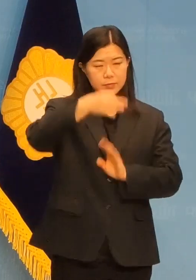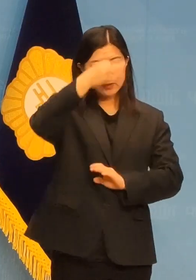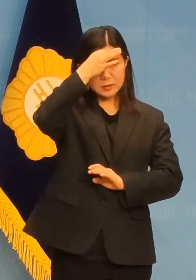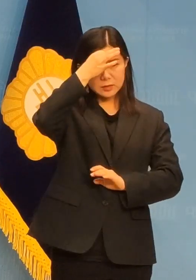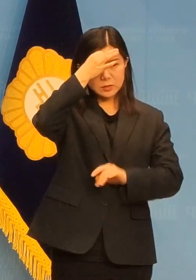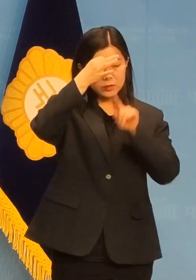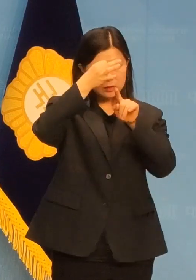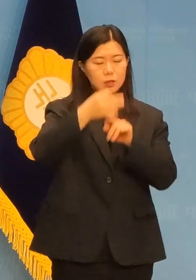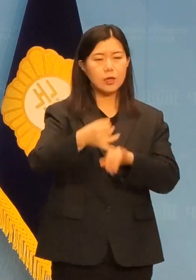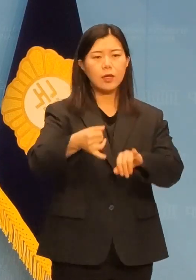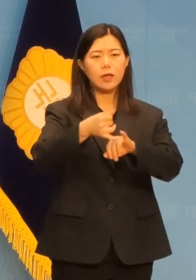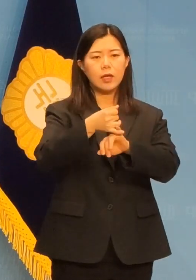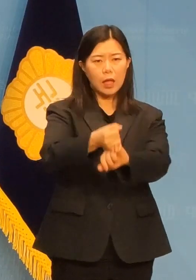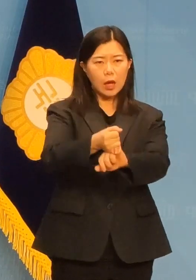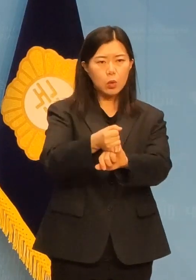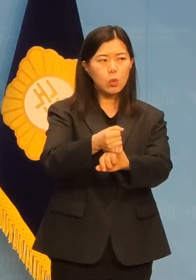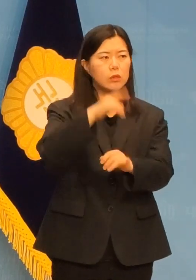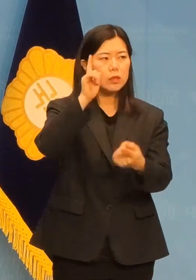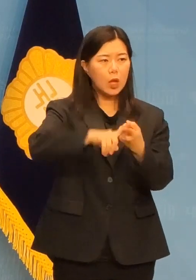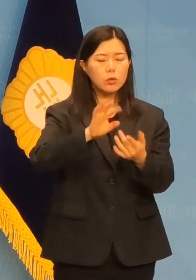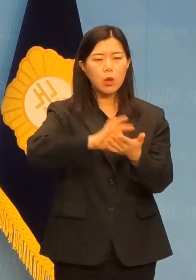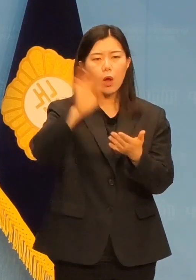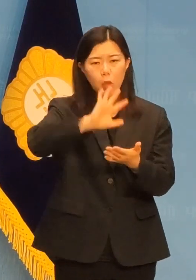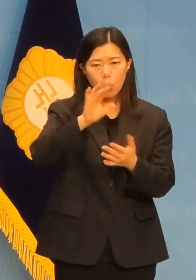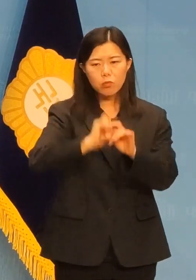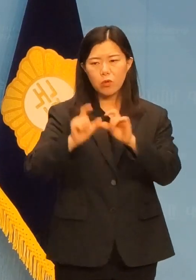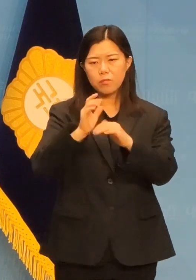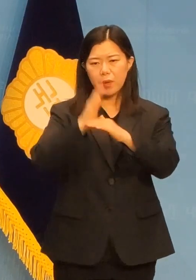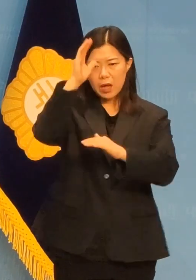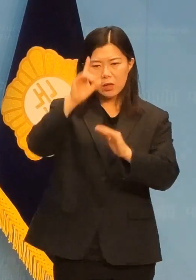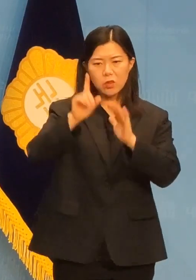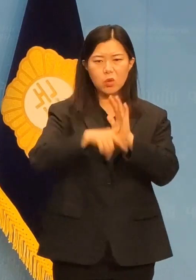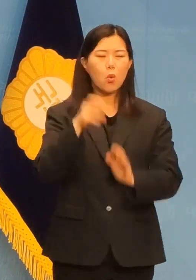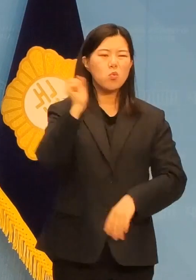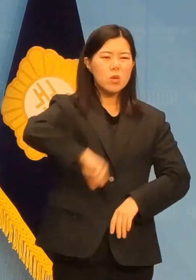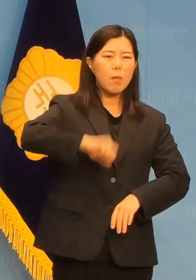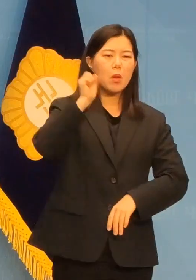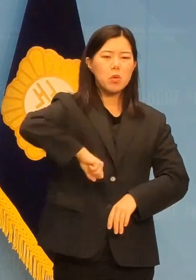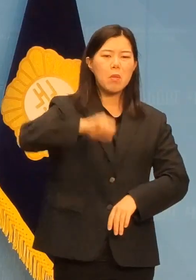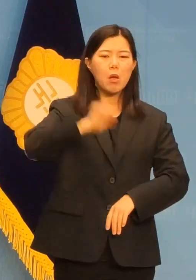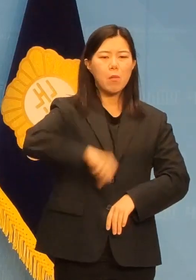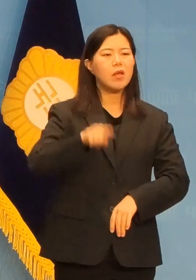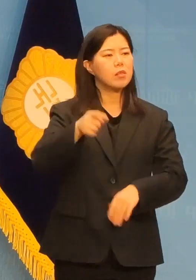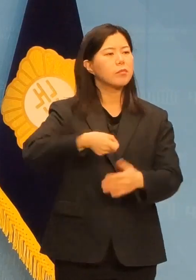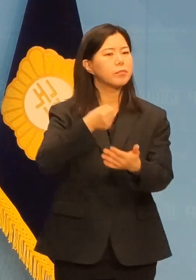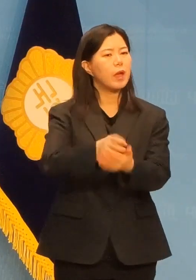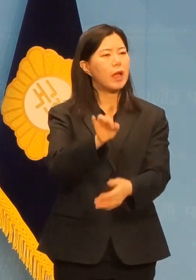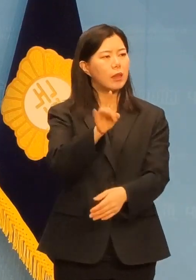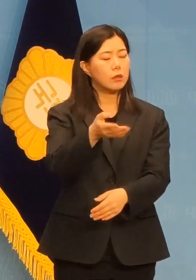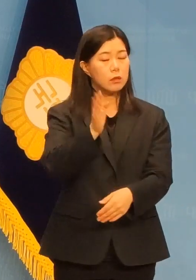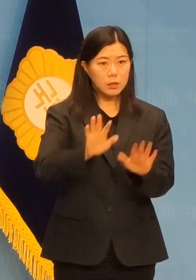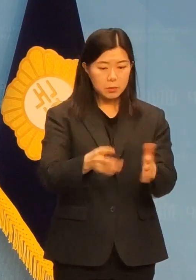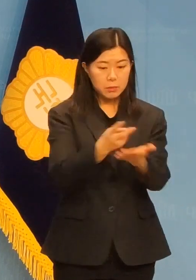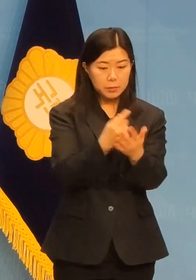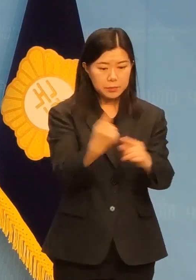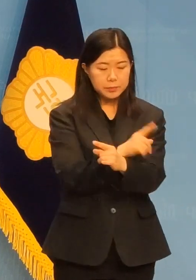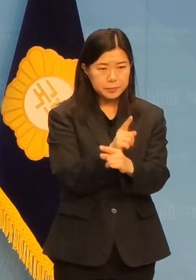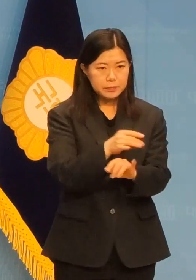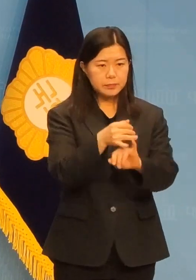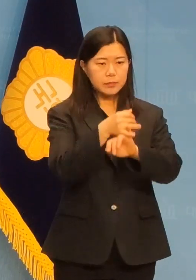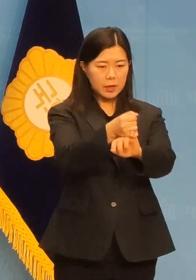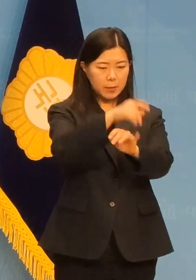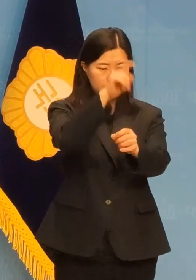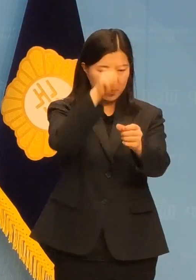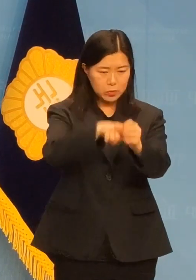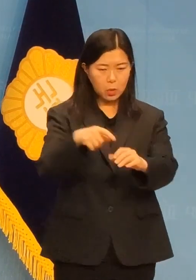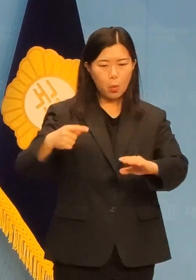기술을 약속과 다르게 써도 포괄적인 위반으로만 다뤄졌습니다. 이번 개정안은 약속한